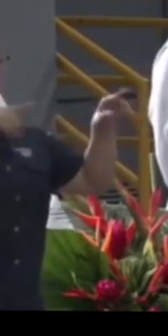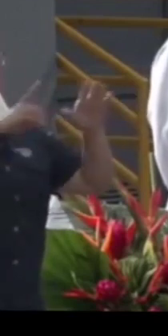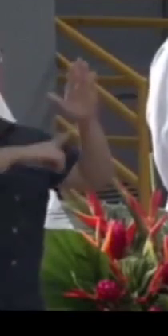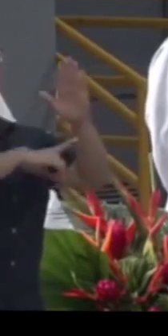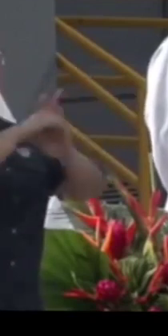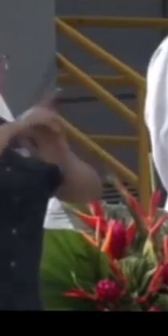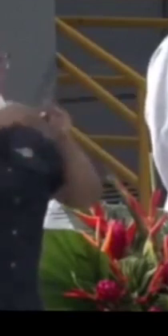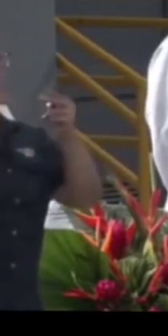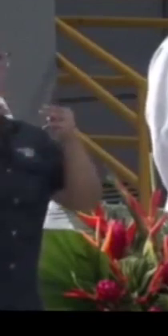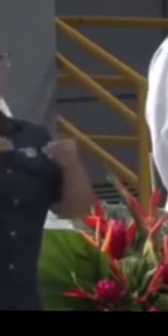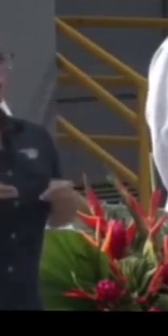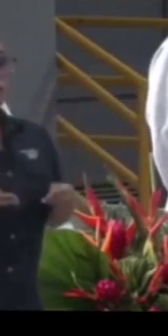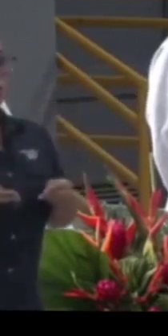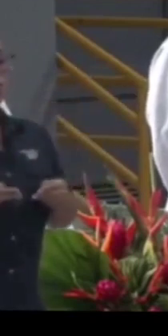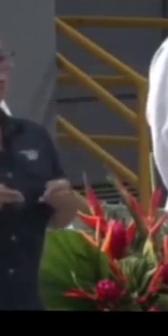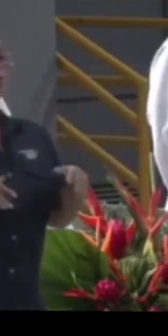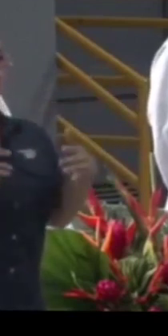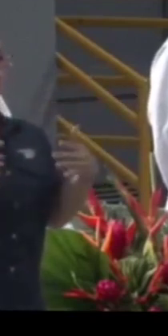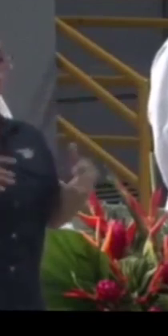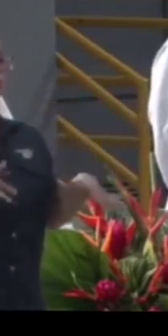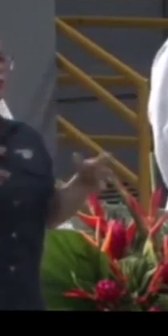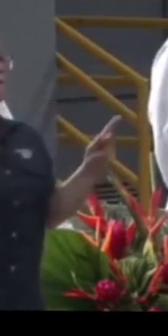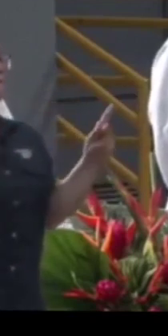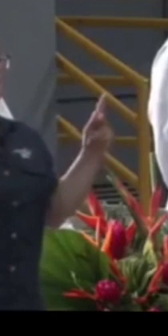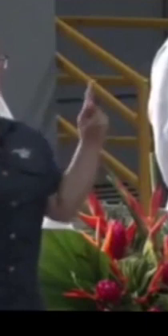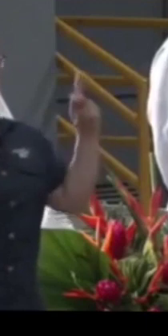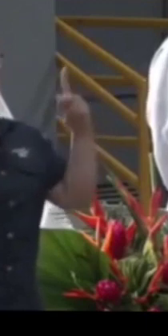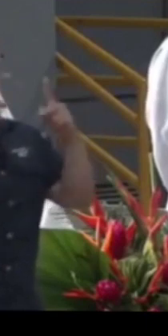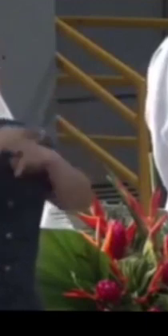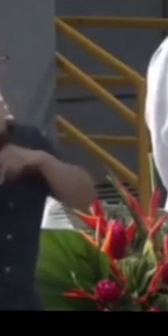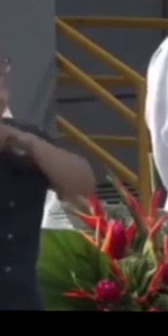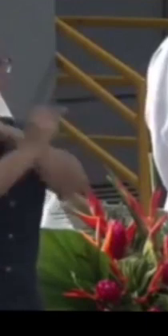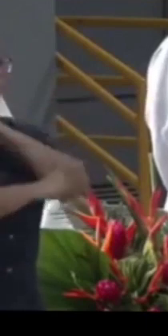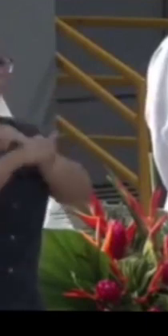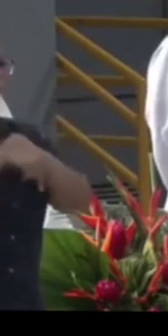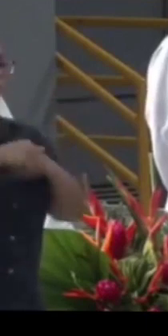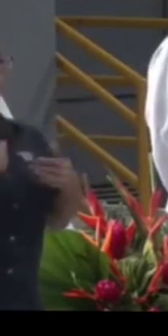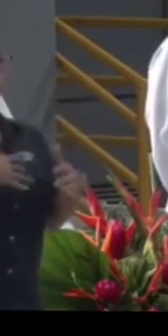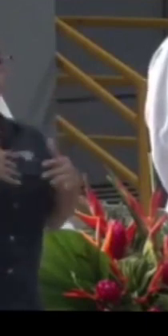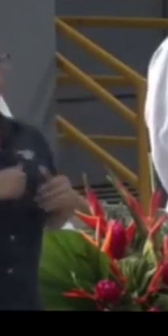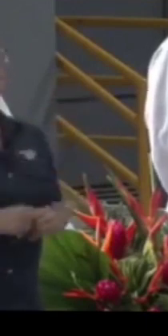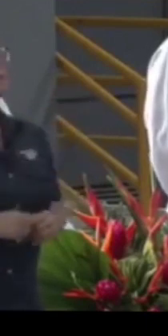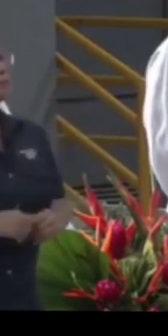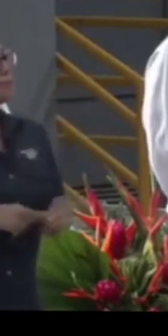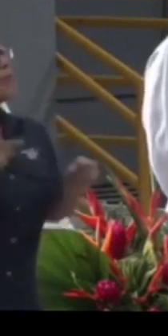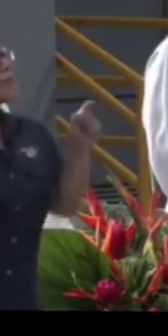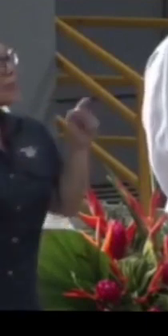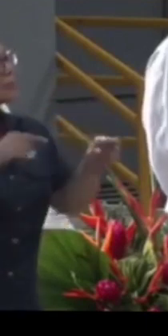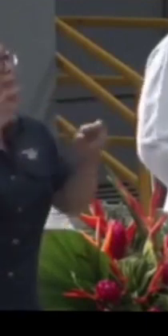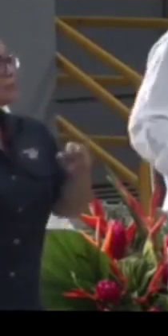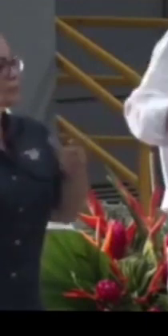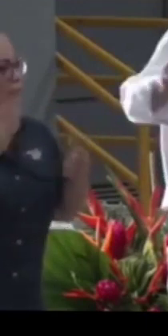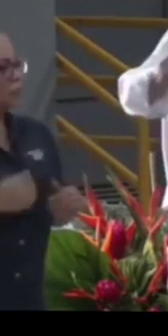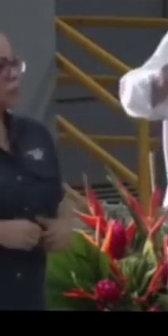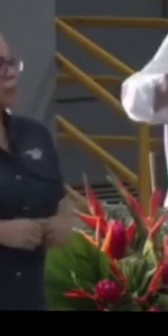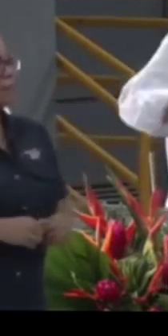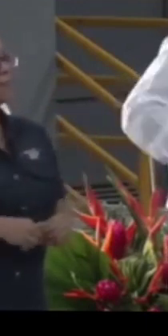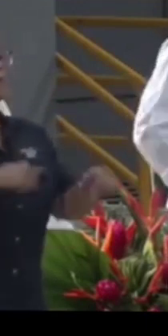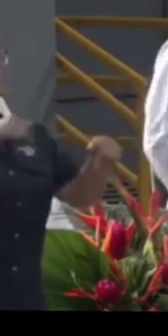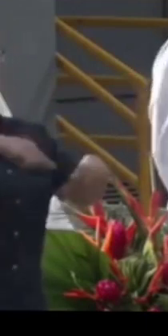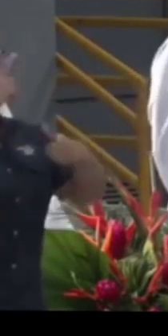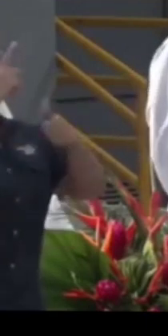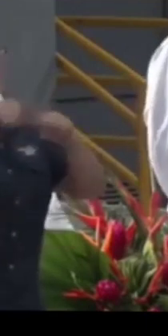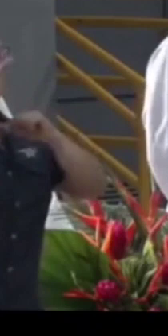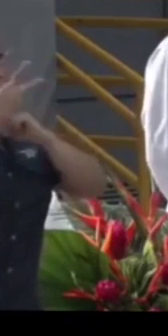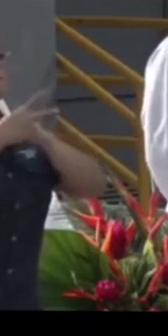humano Está peor en este país y por eso Esta es la